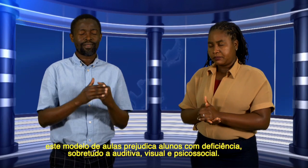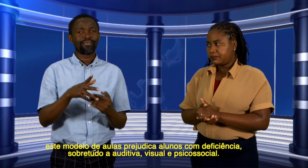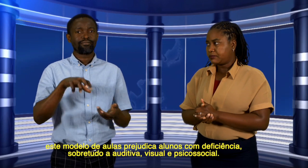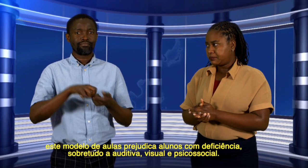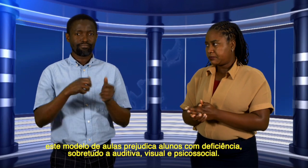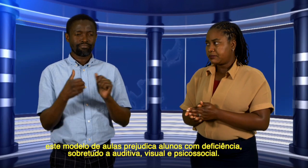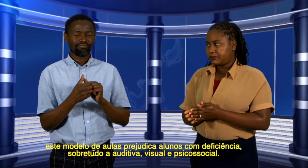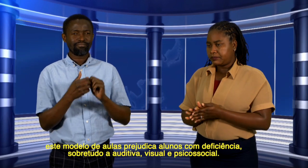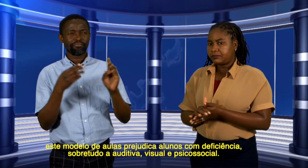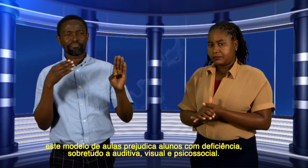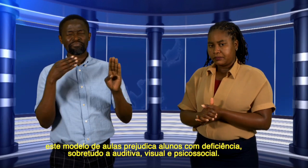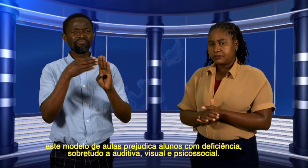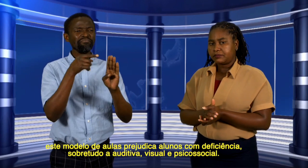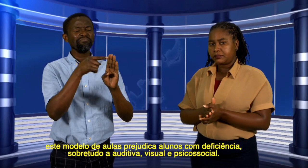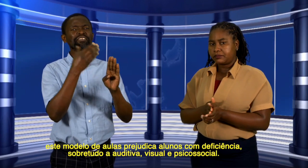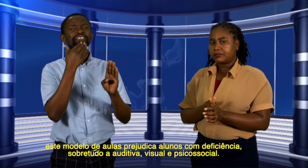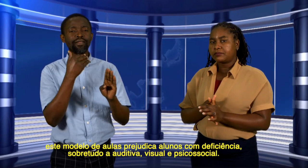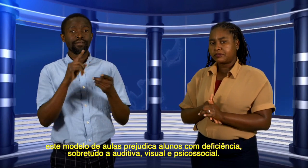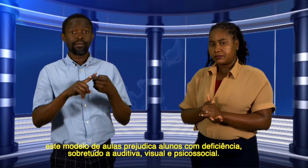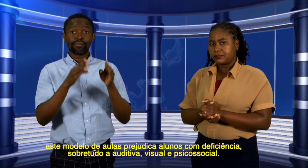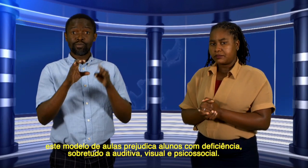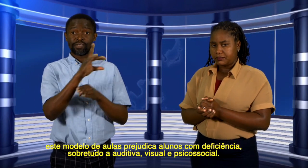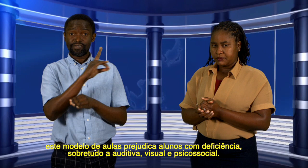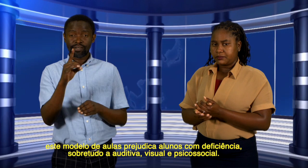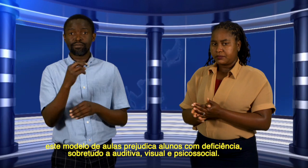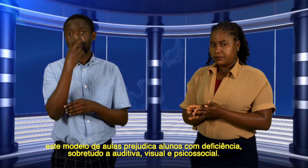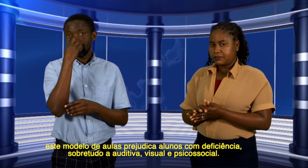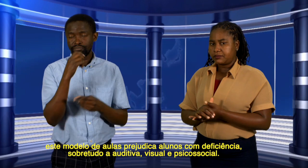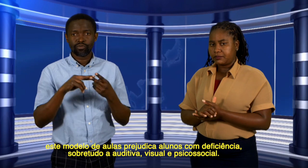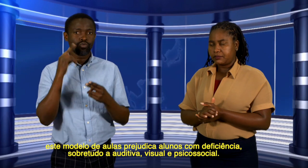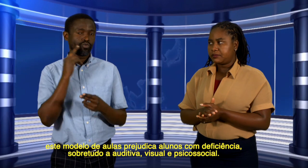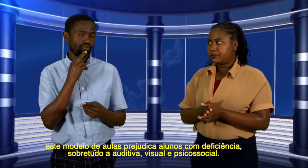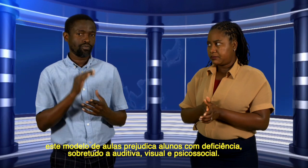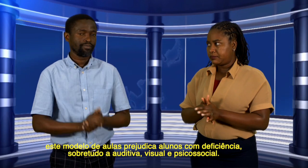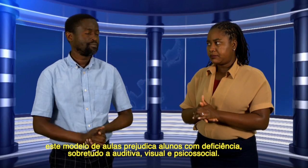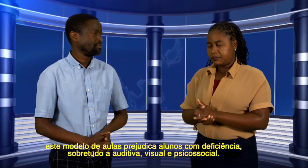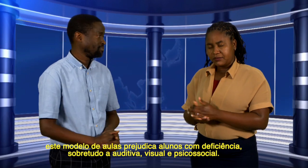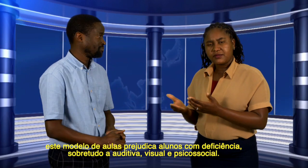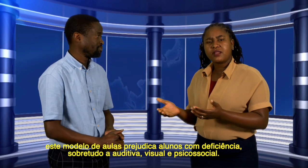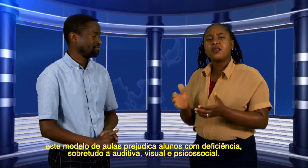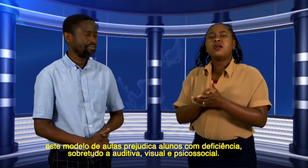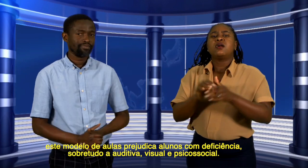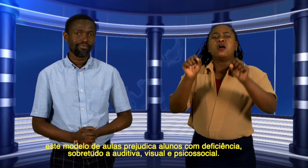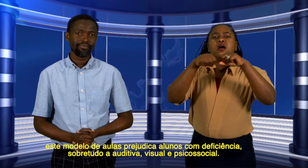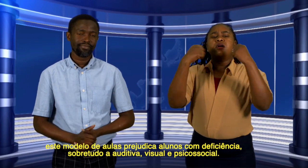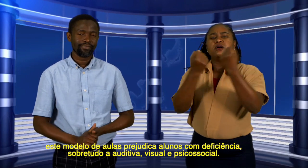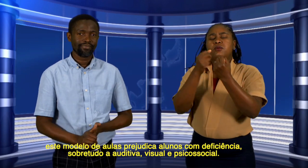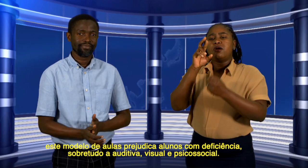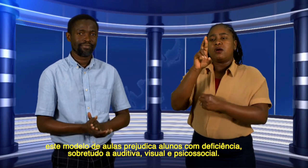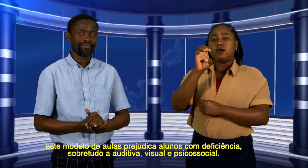este modelo de aulas prejudica alunos com deficiência, sobretudo a auditiva, visual